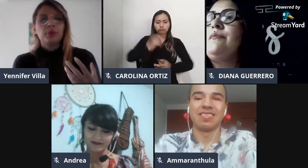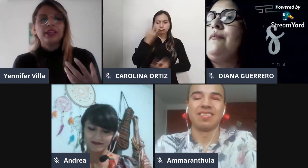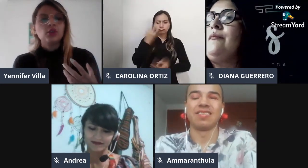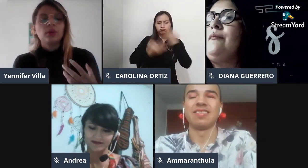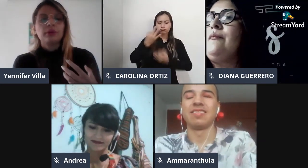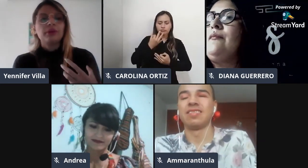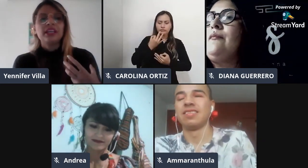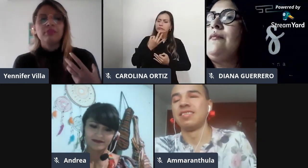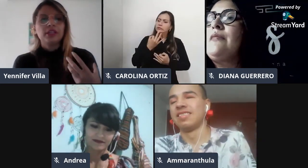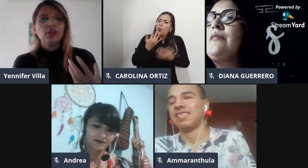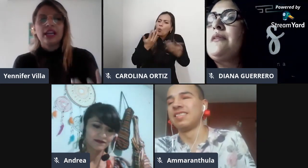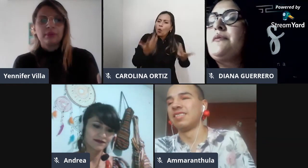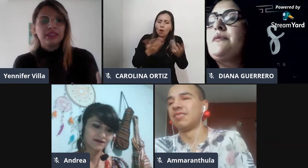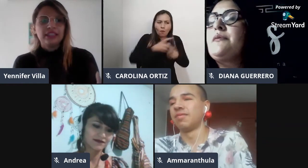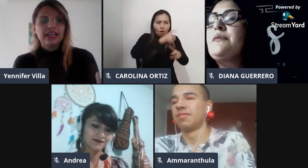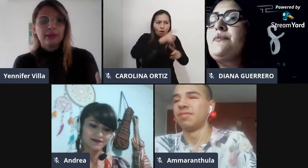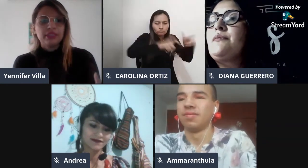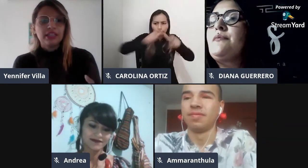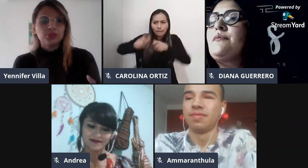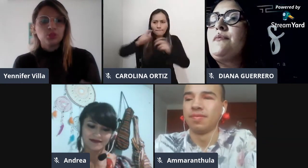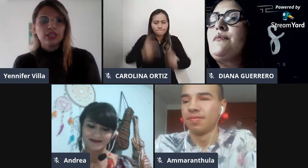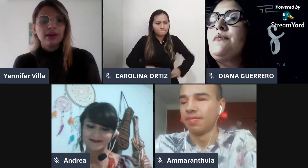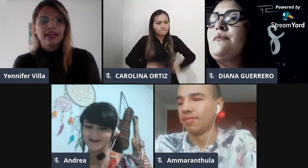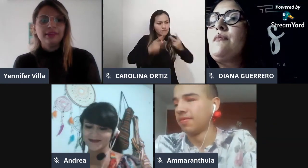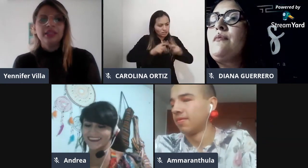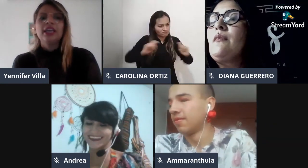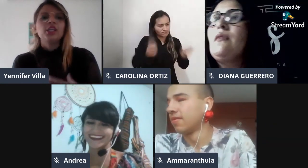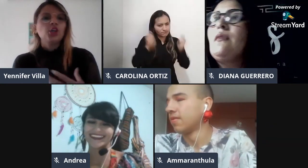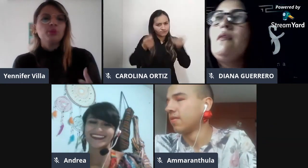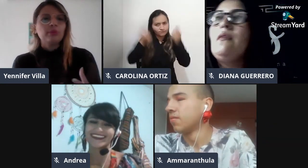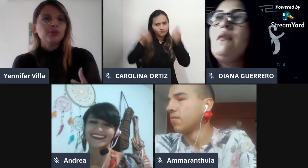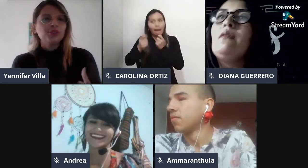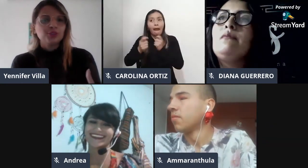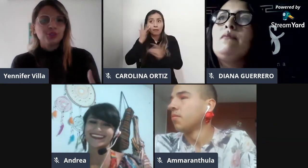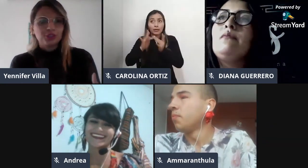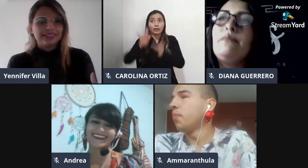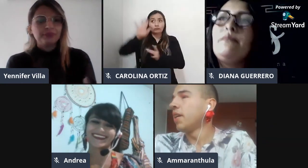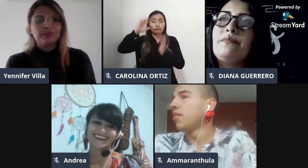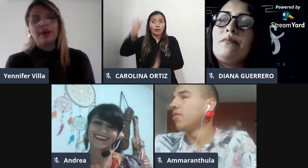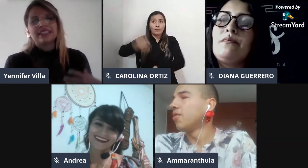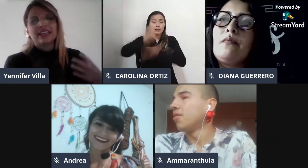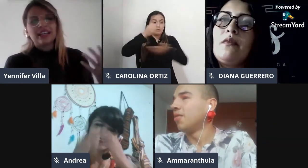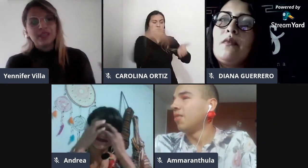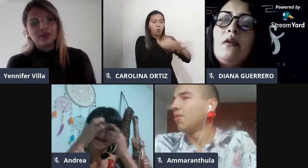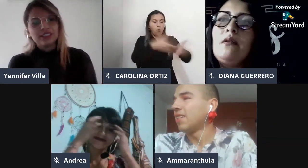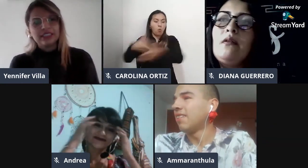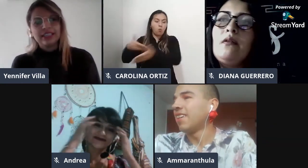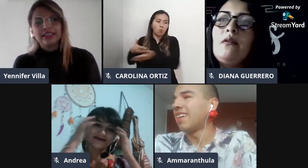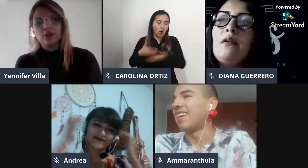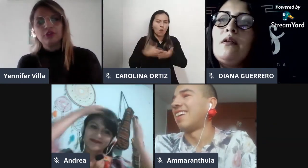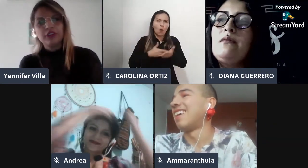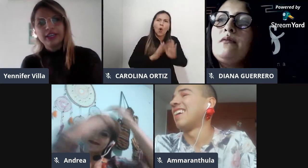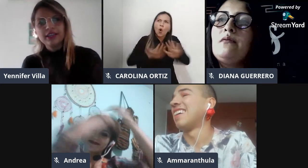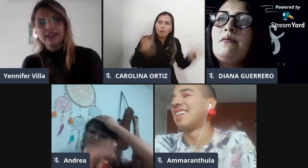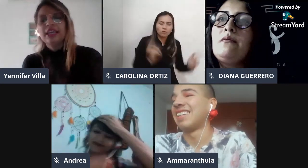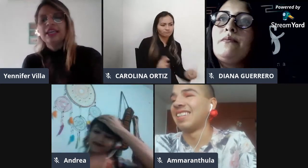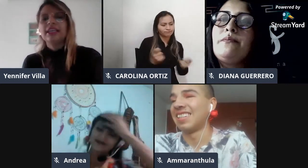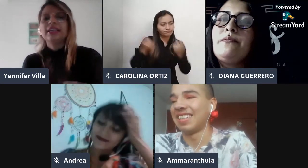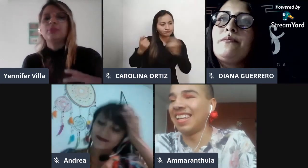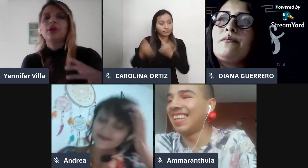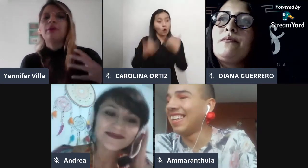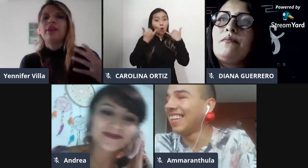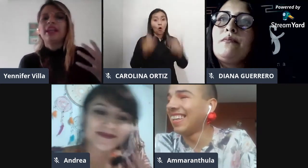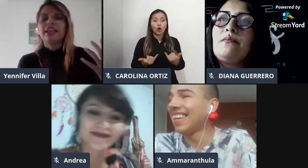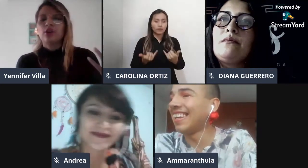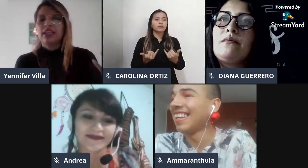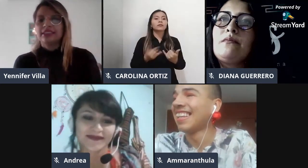se pueden sobrevivir en medio de la arremetida del capitalismo salvaje. Y hoy vamos nosotras para cerrar el miércoles siguiente con Fer y